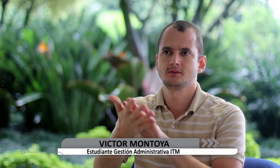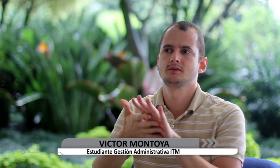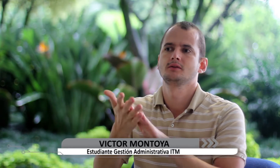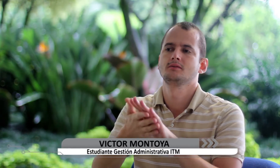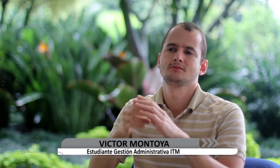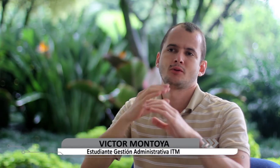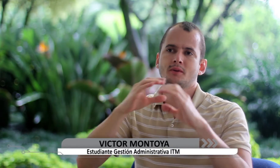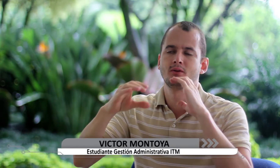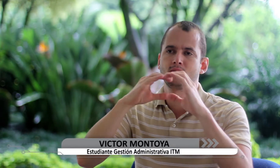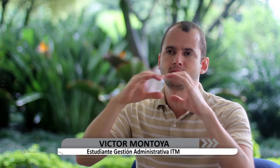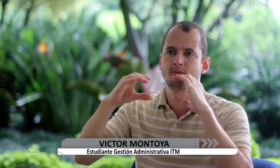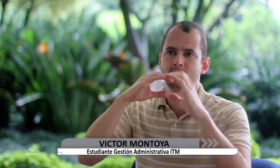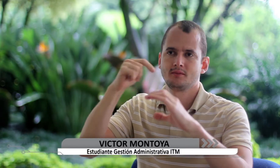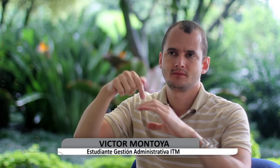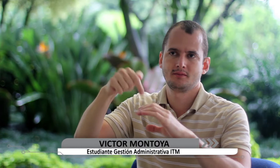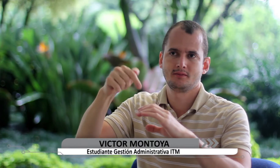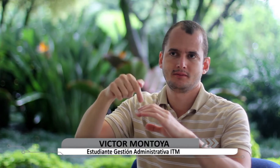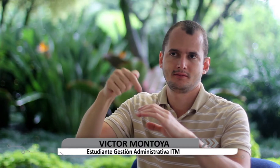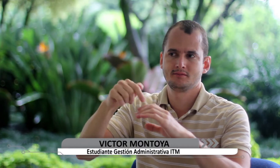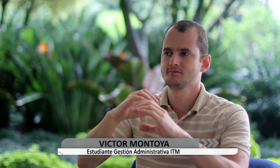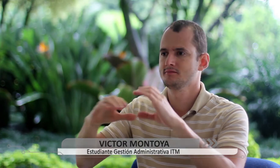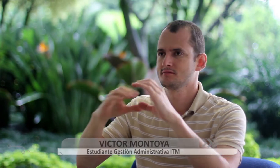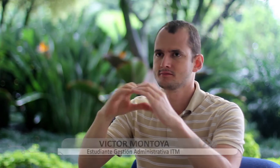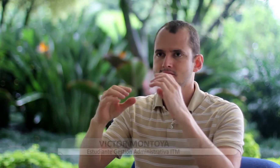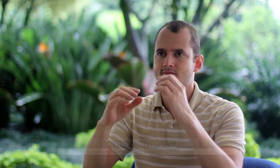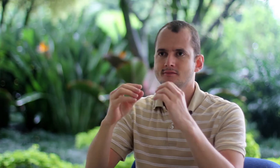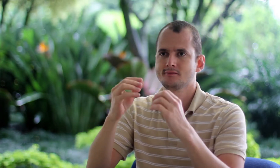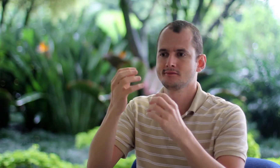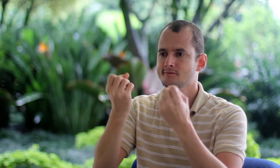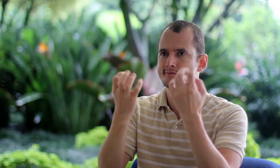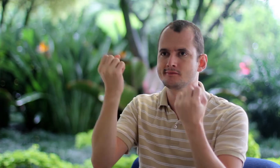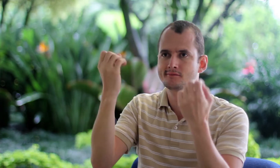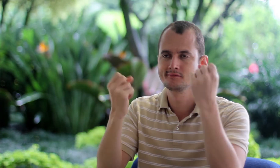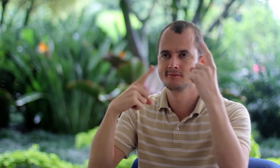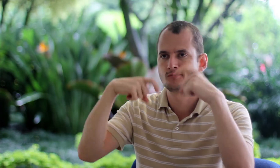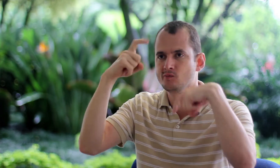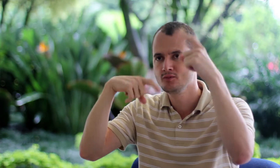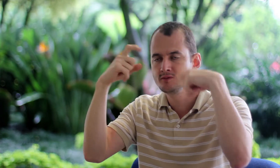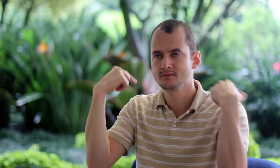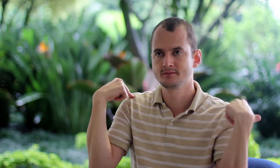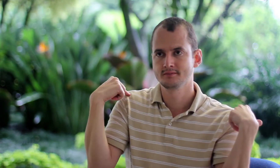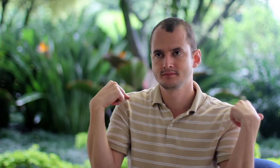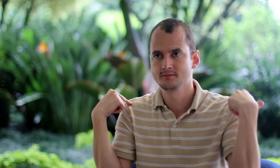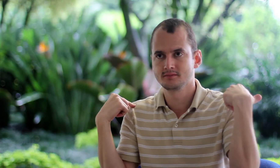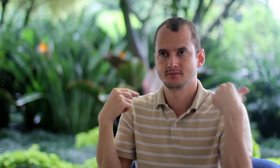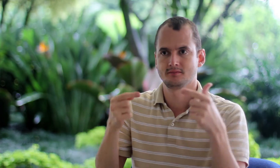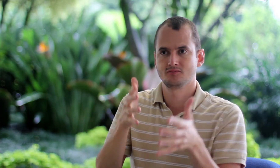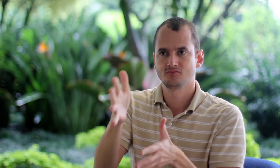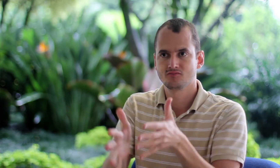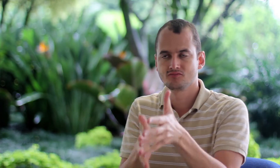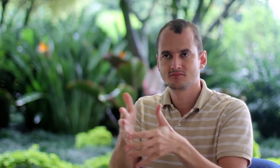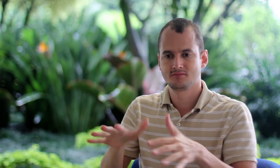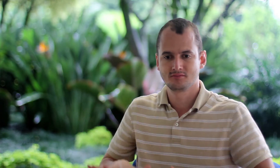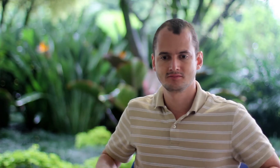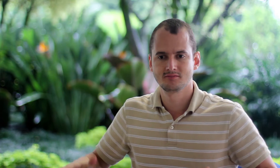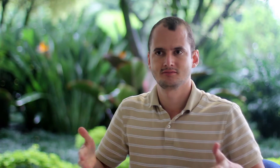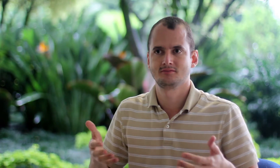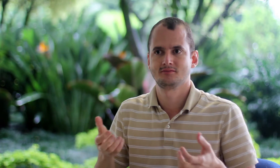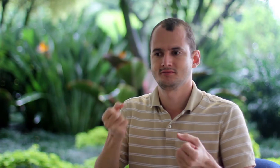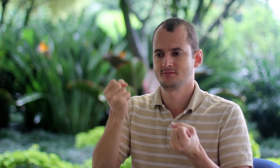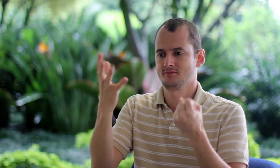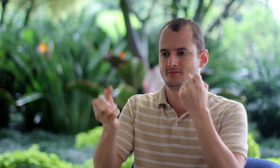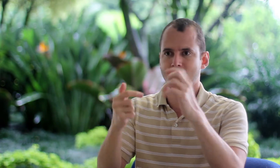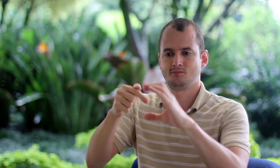La lengua de señas es nuestra comunicación, es la forma de comunicarnos, de hablar, los gestos, los rasgos